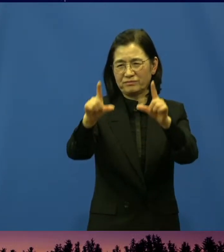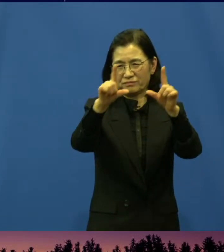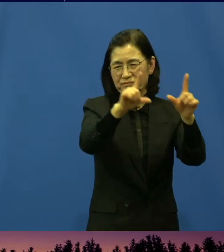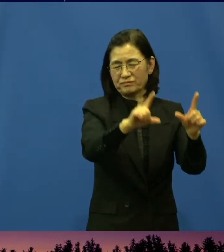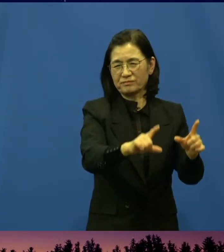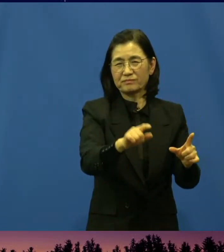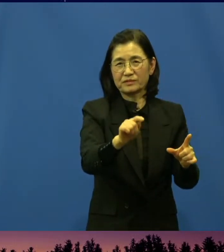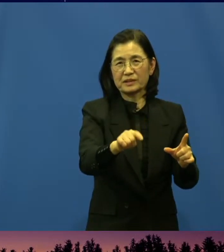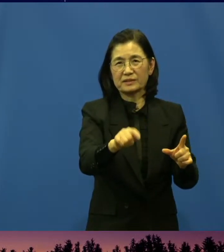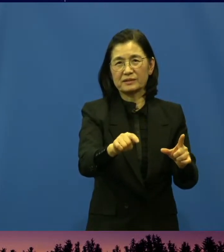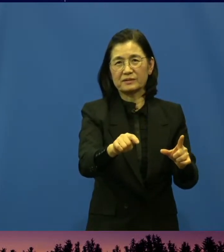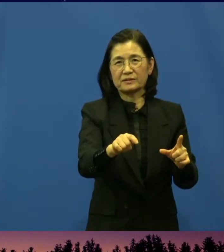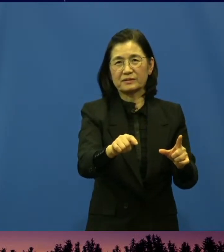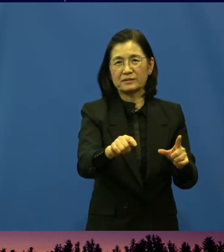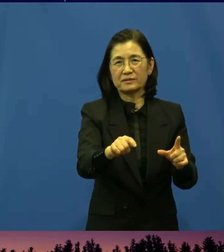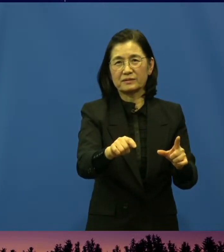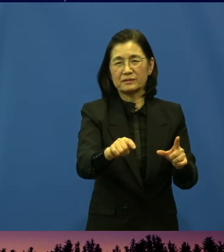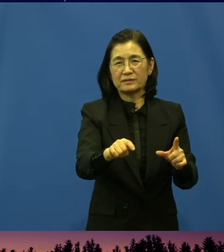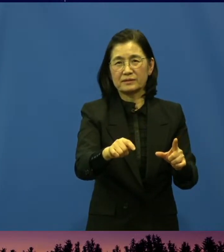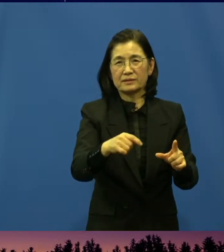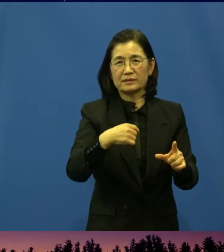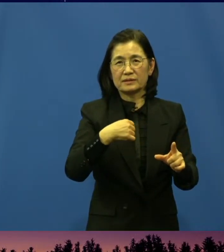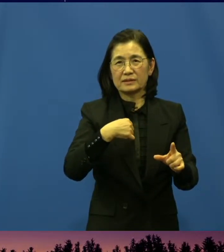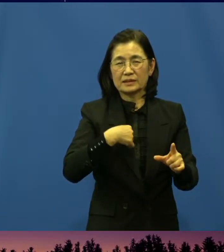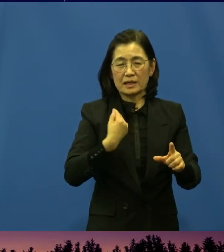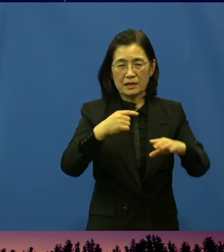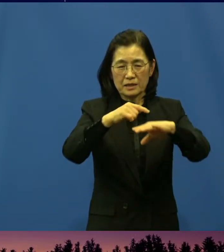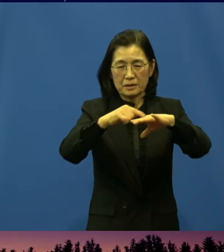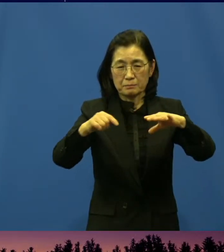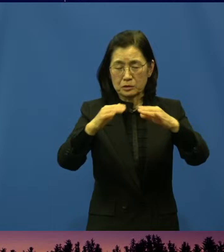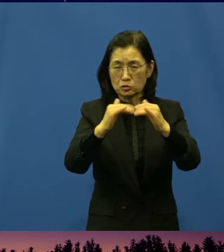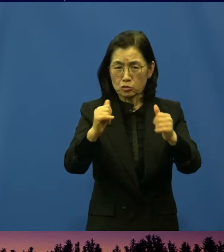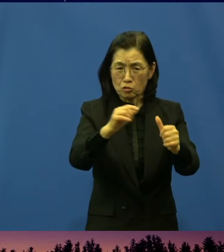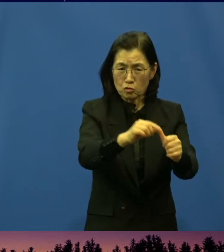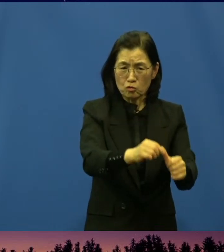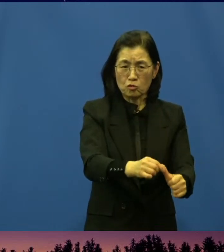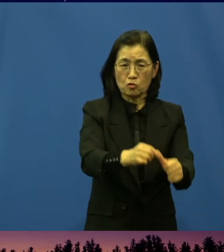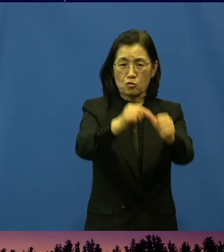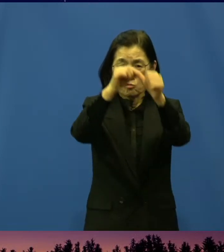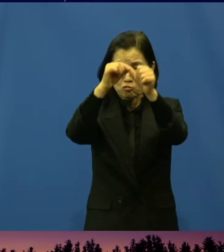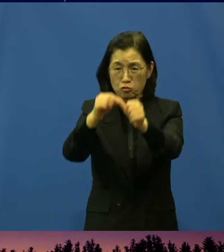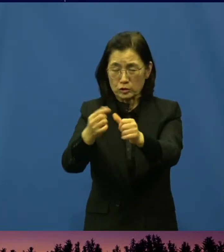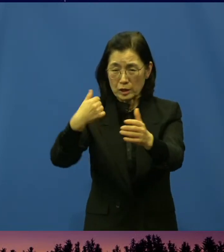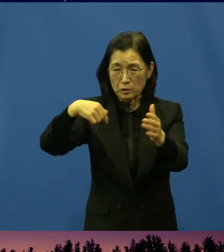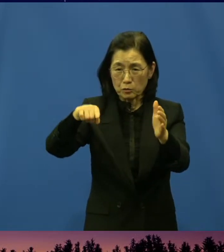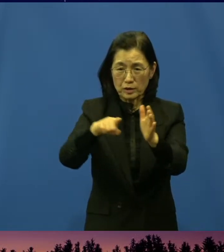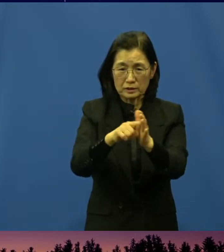않았어요. 근데 자기가 자기 민족을 구원하겠다고 그 사람 죽이잖아요. 그걸 도망가잖아요.